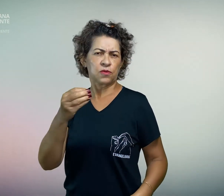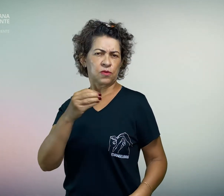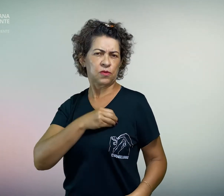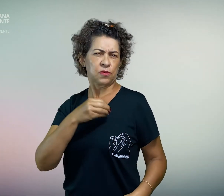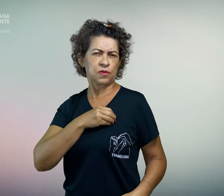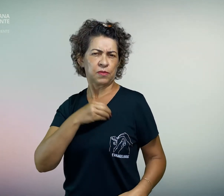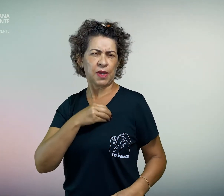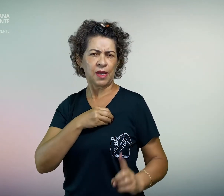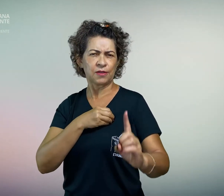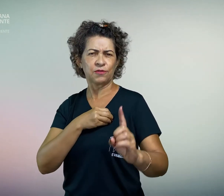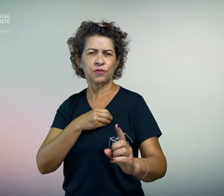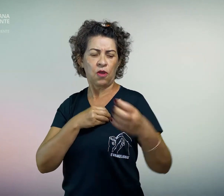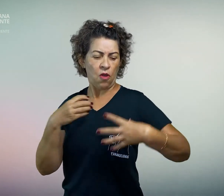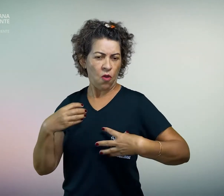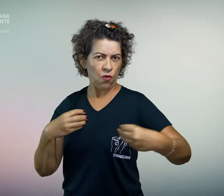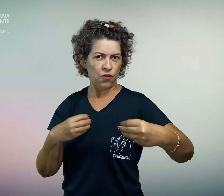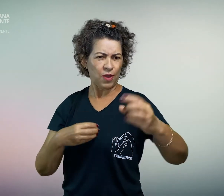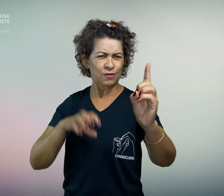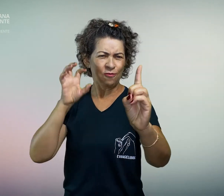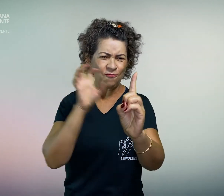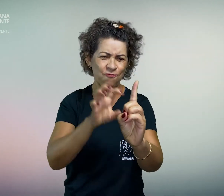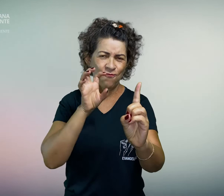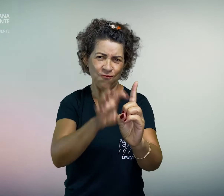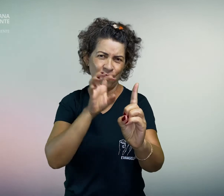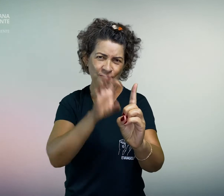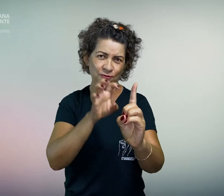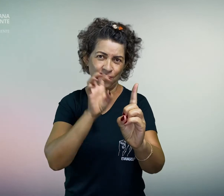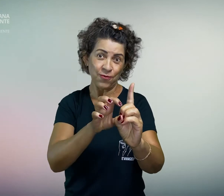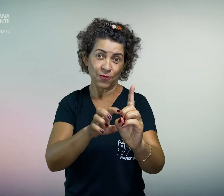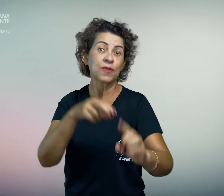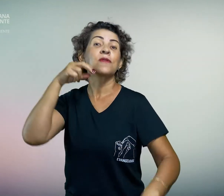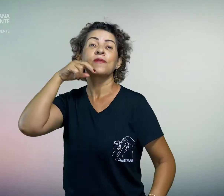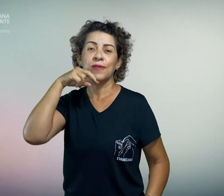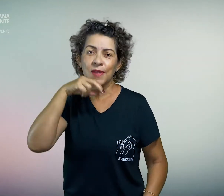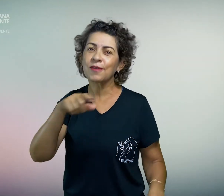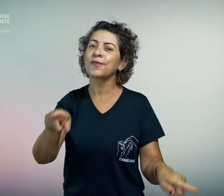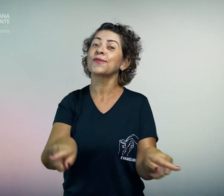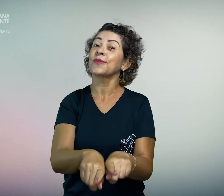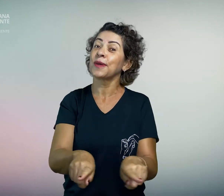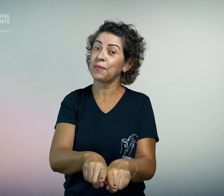consequências dos nossos pecados afetam nossos filhos e